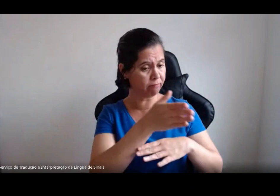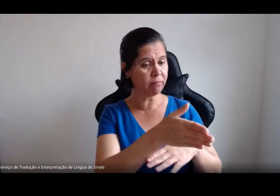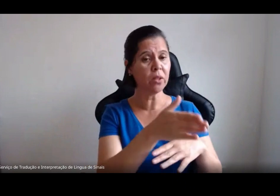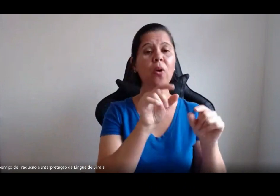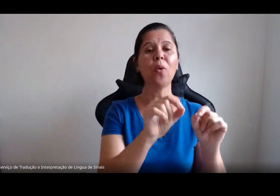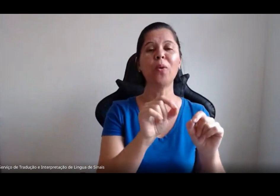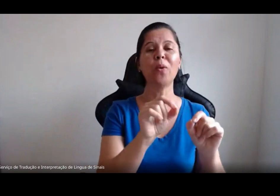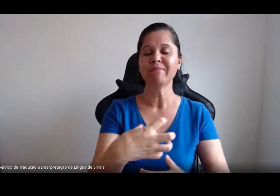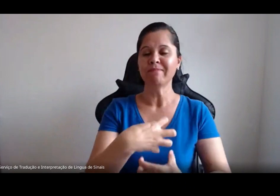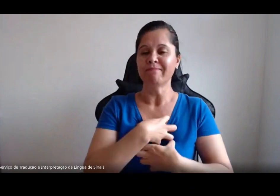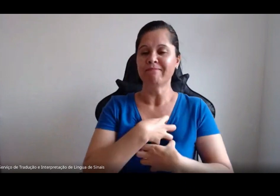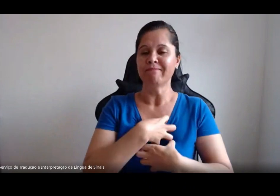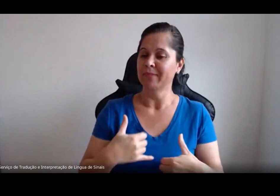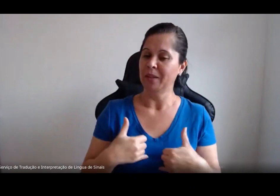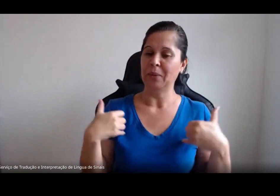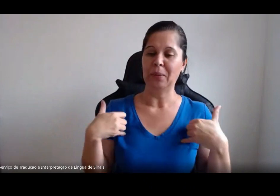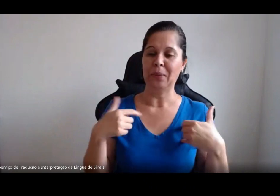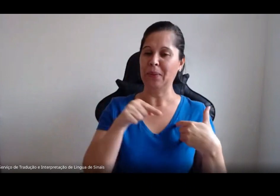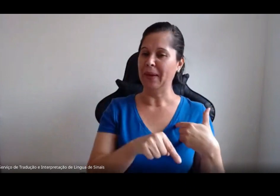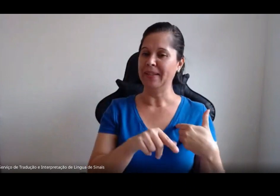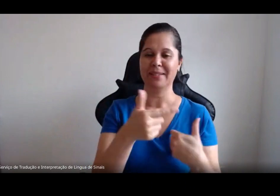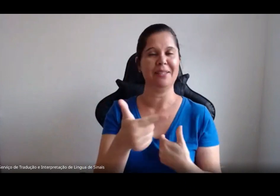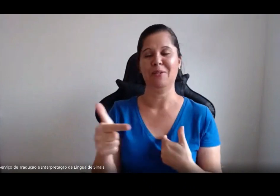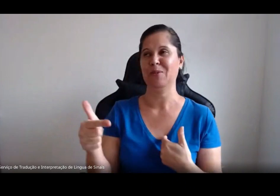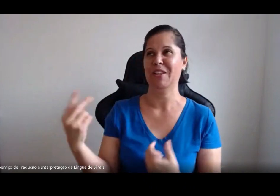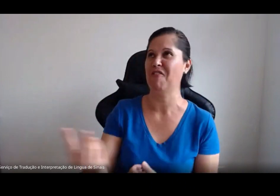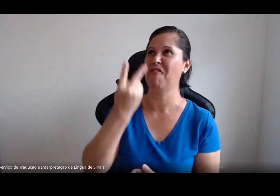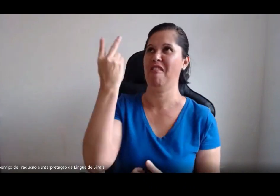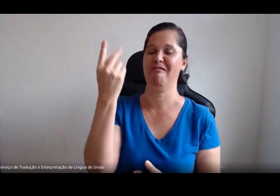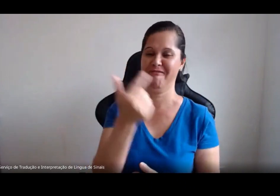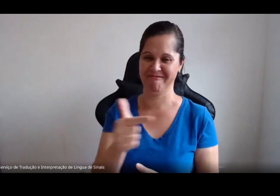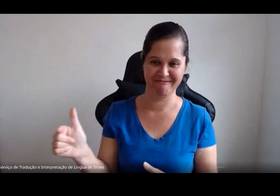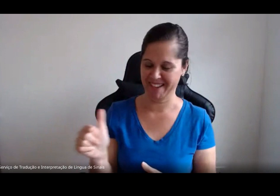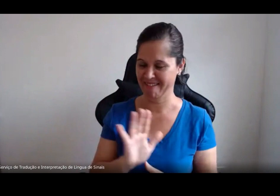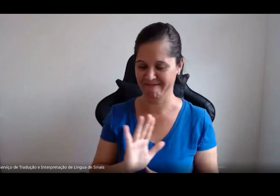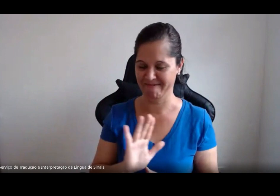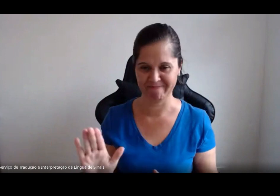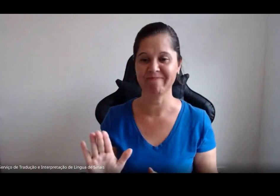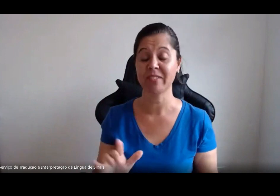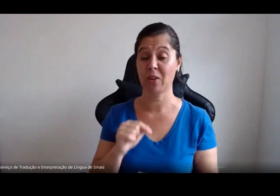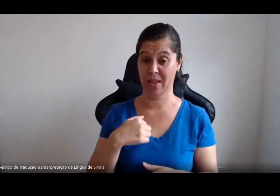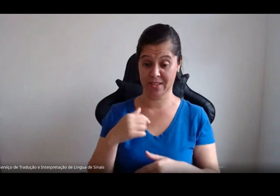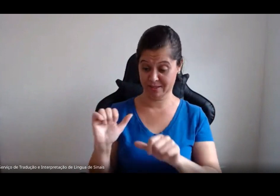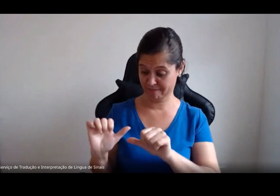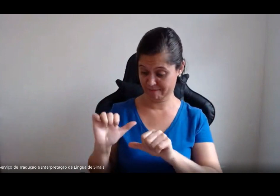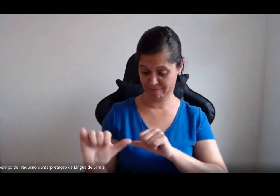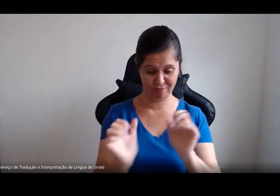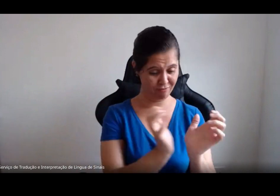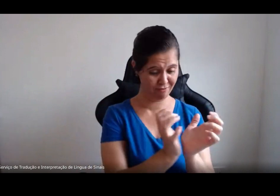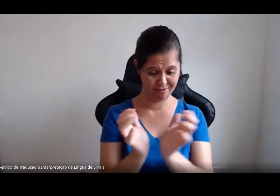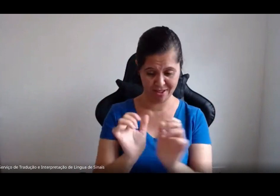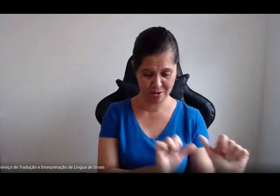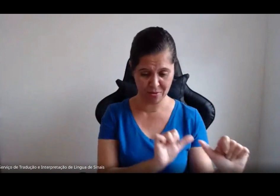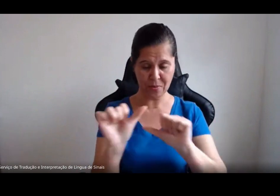mais contou foi a satisfação pessoal. Essa, gente, não tem preço. Os transclasses, como eu sempre me